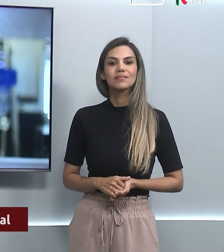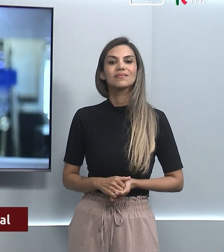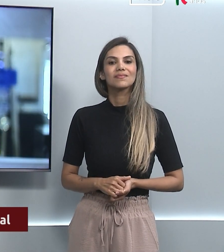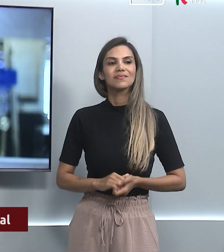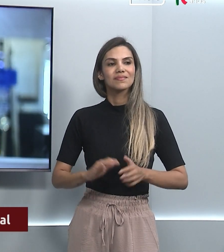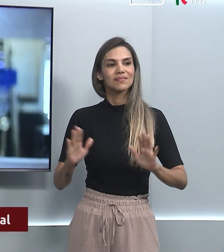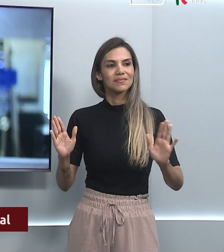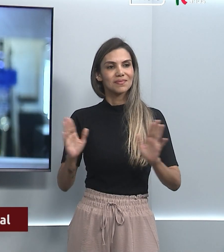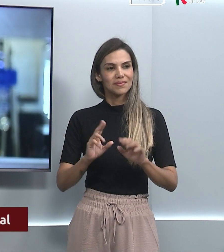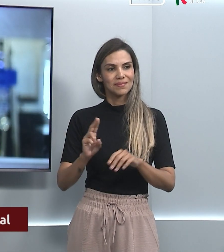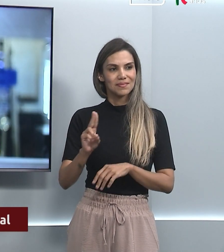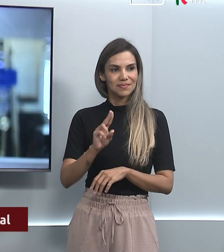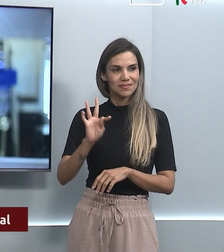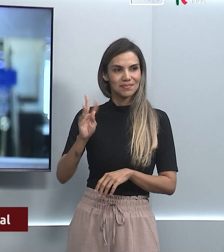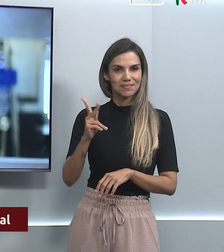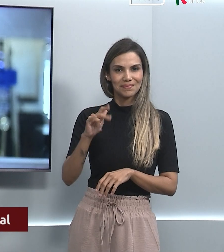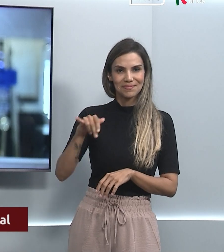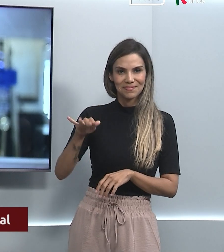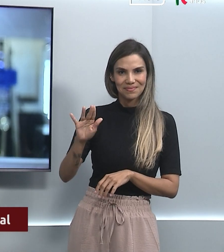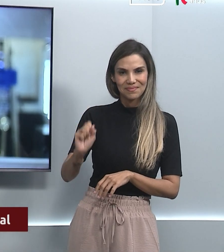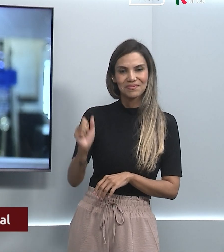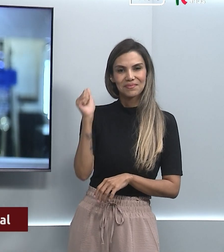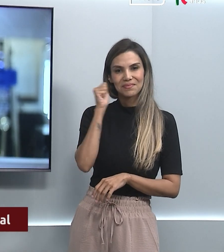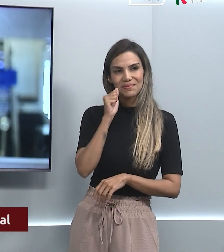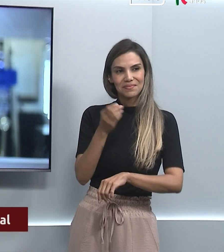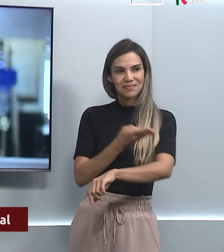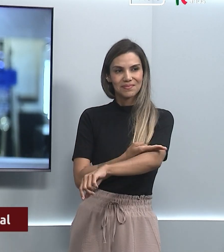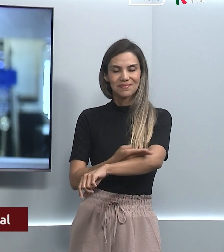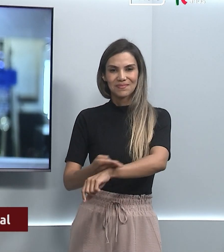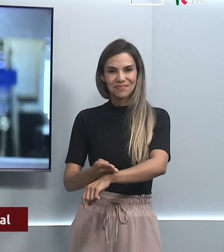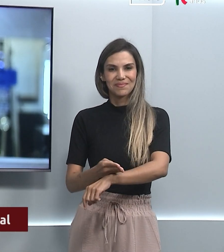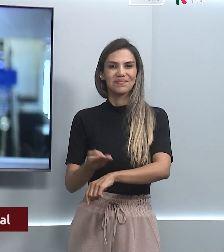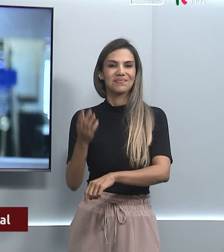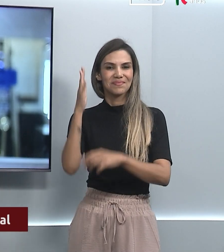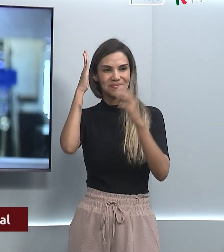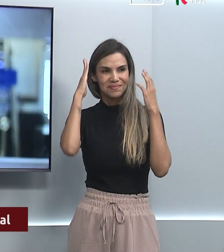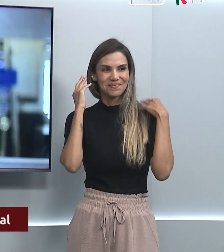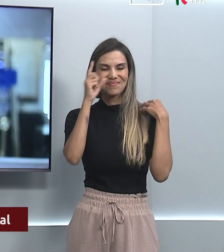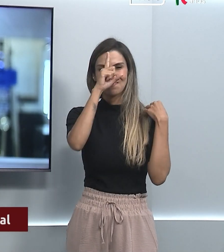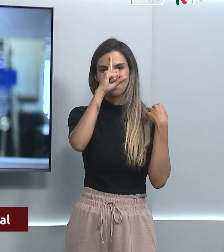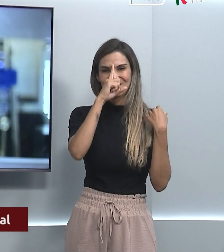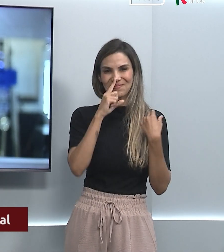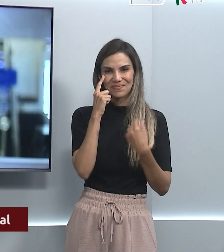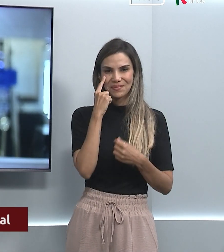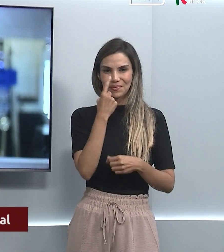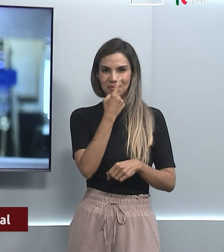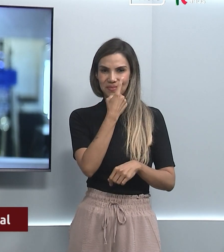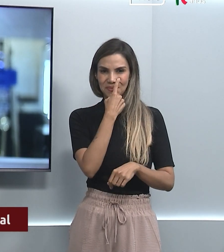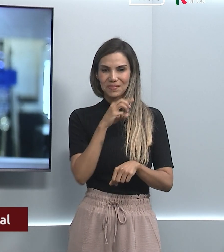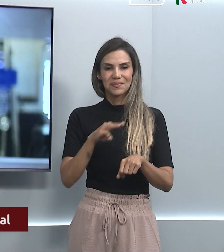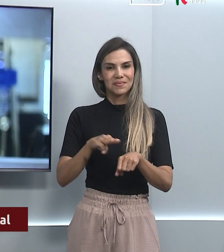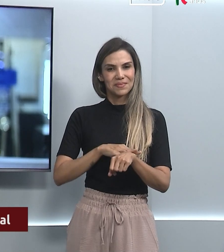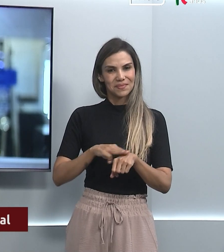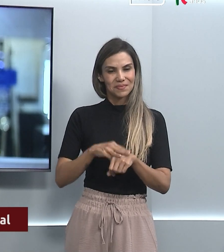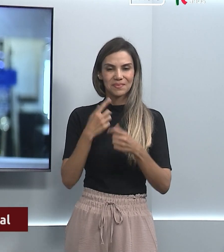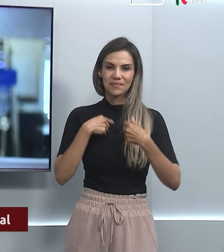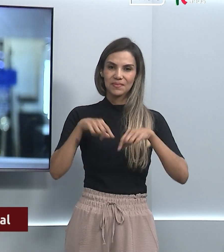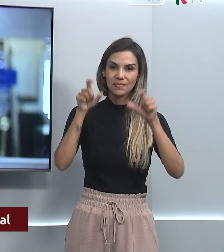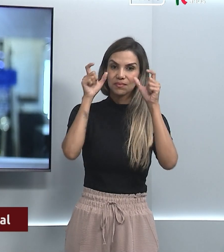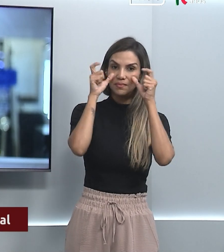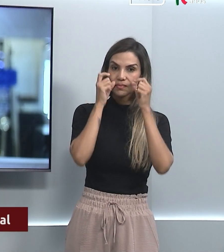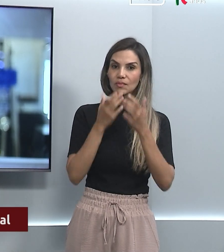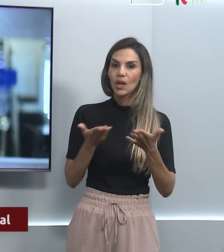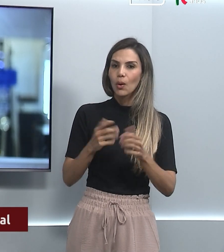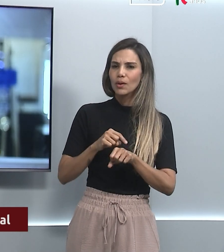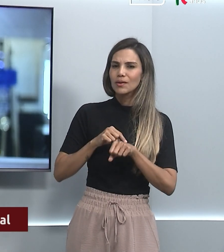Olá, eu me chamo Thaís, sou uma mulher branca, loira, de cabelos lisos, olhos castanhos e uso óculos de grau.